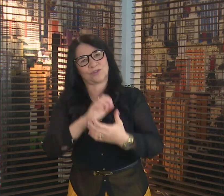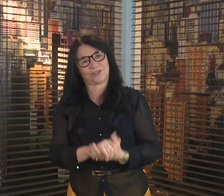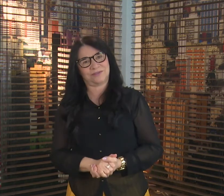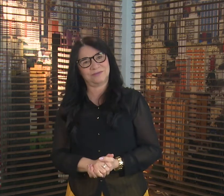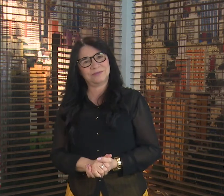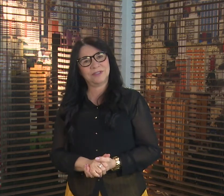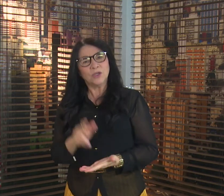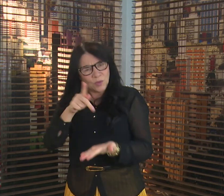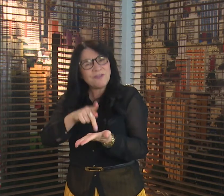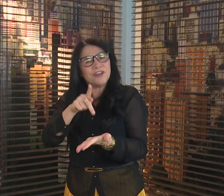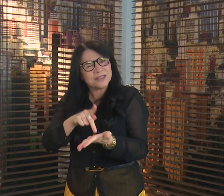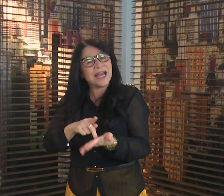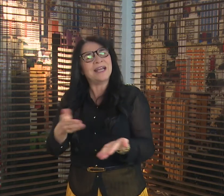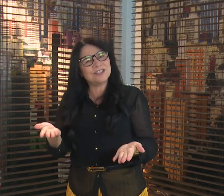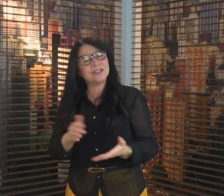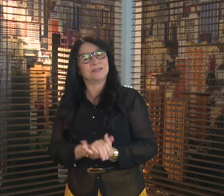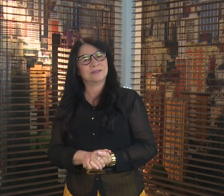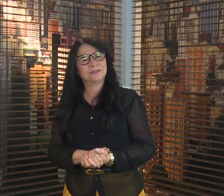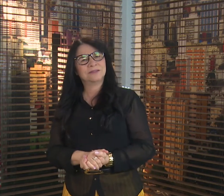anos? Não é verdade?